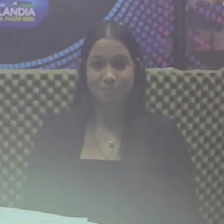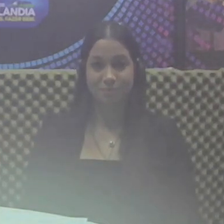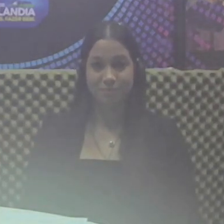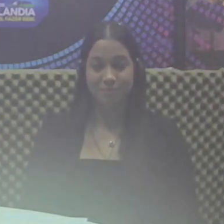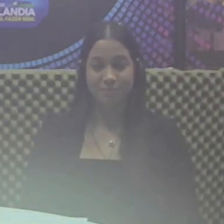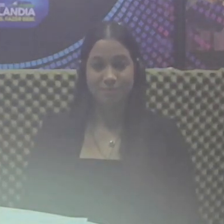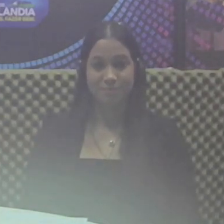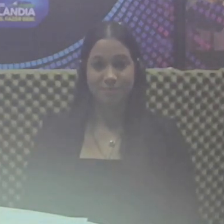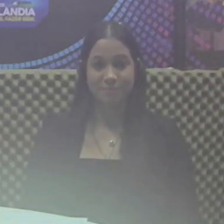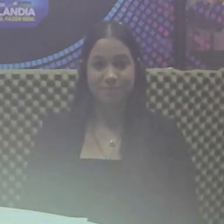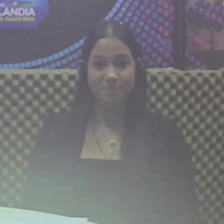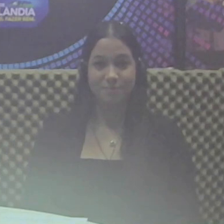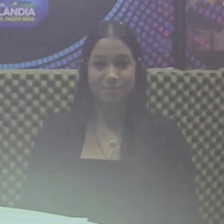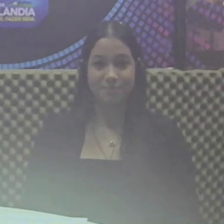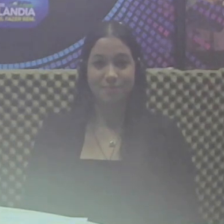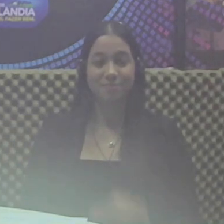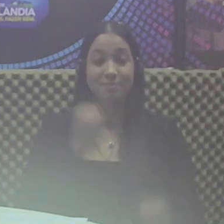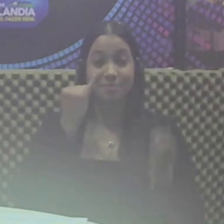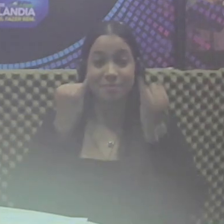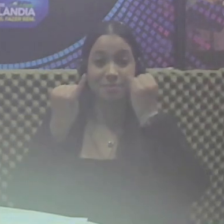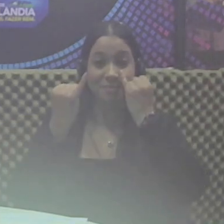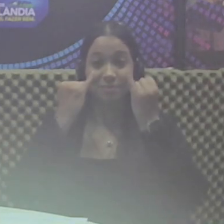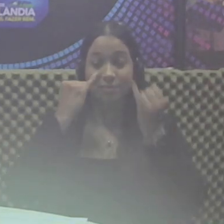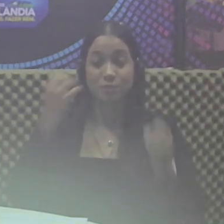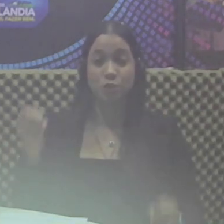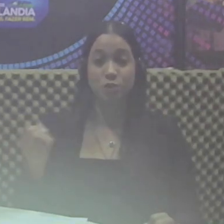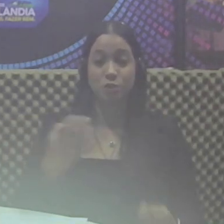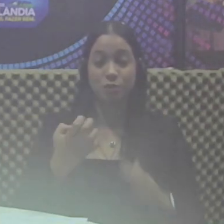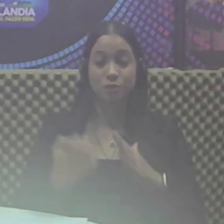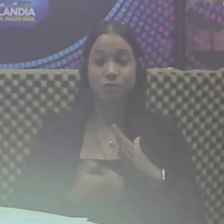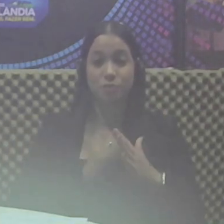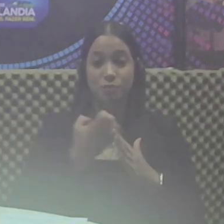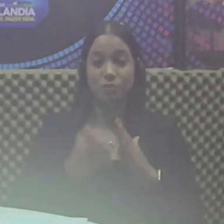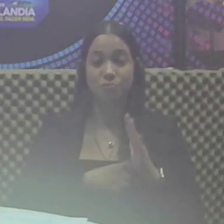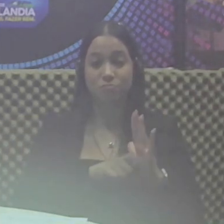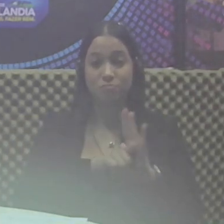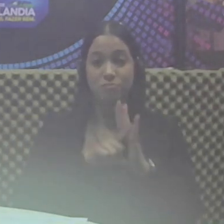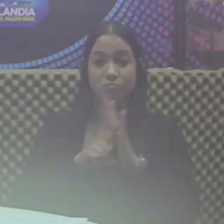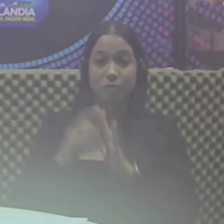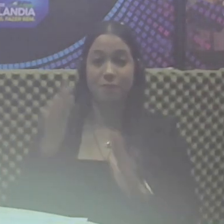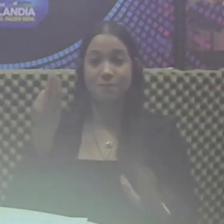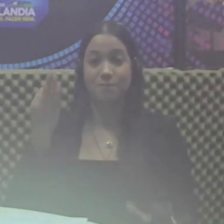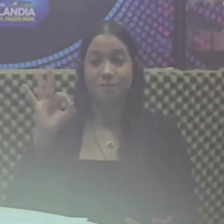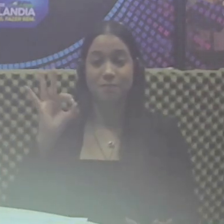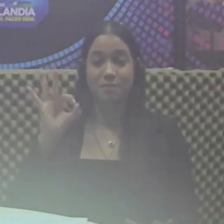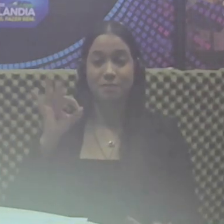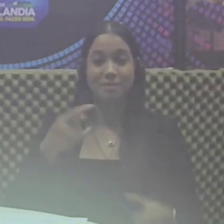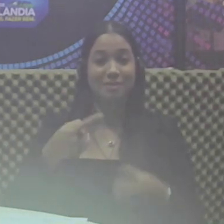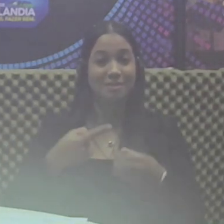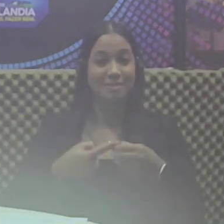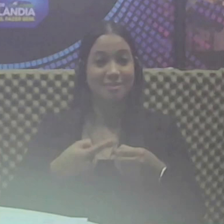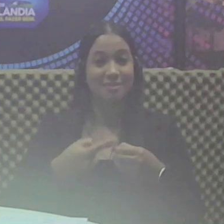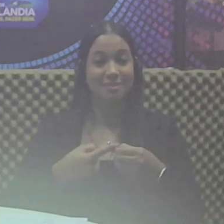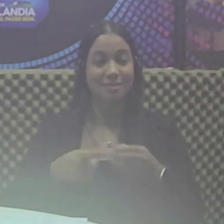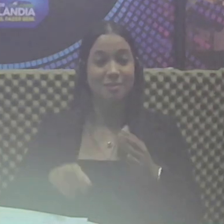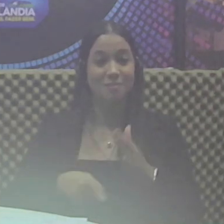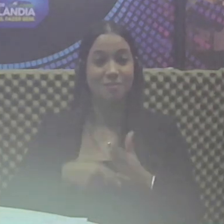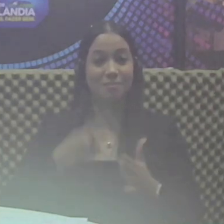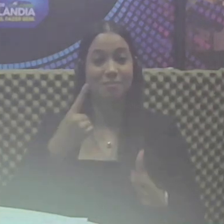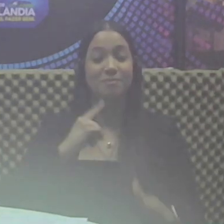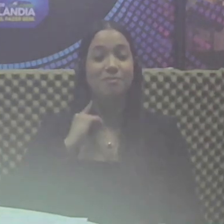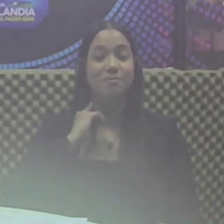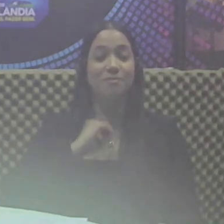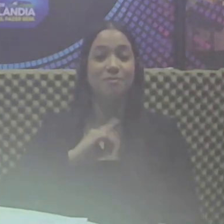Gente dados recentes do mapa de empresas do governo federal revelam que a cidade é a primeira de Minas